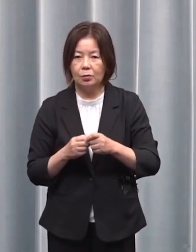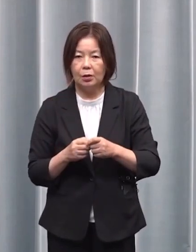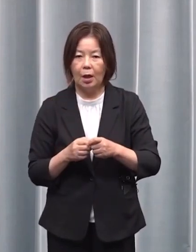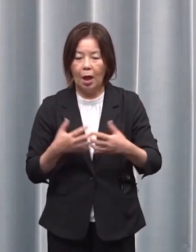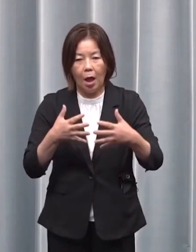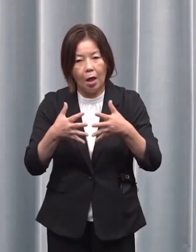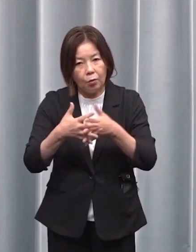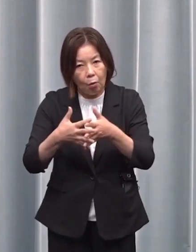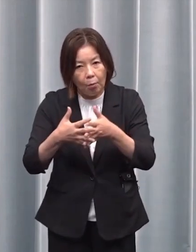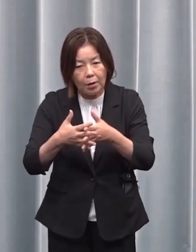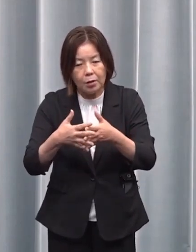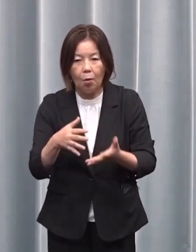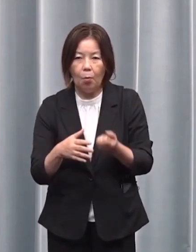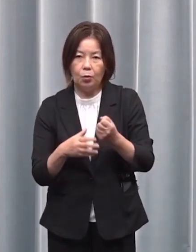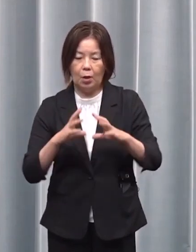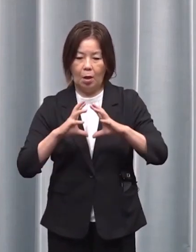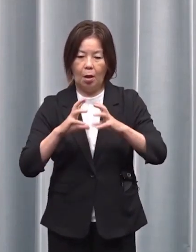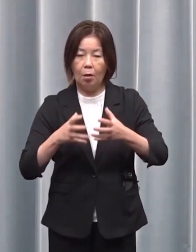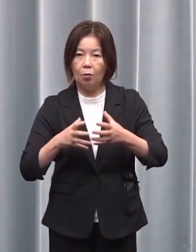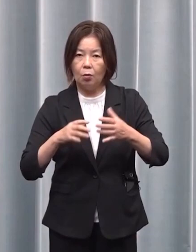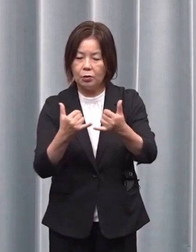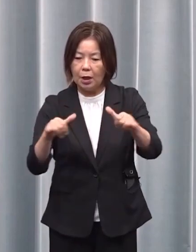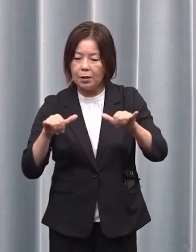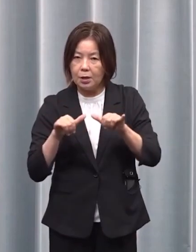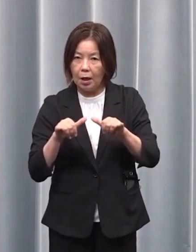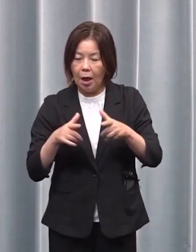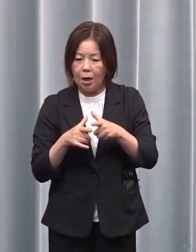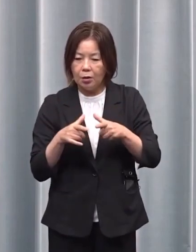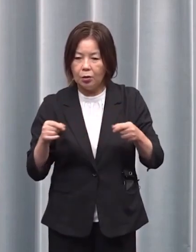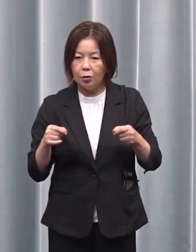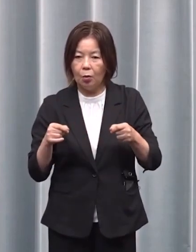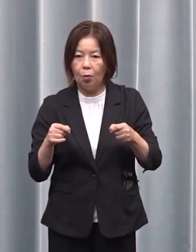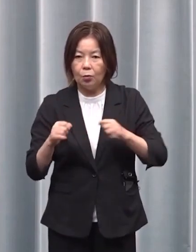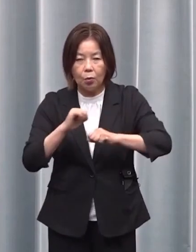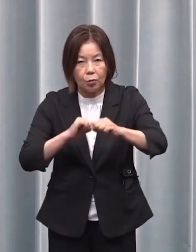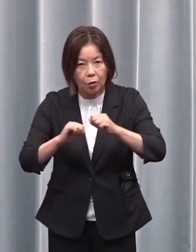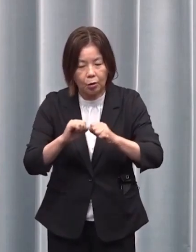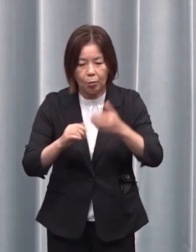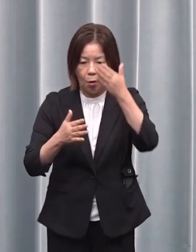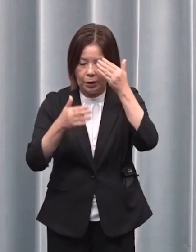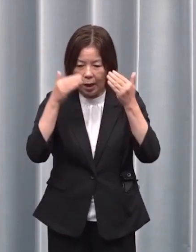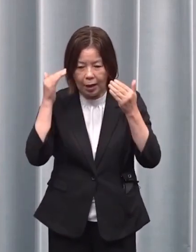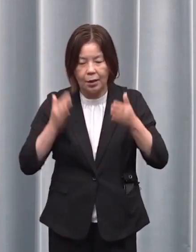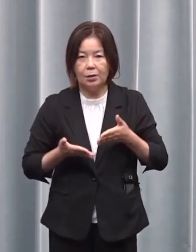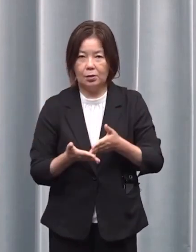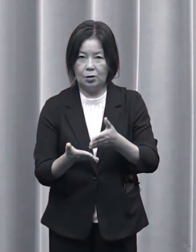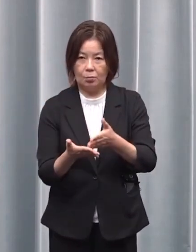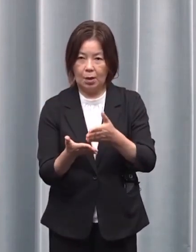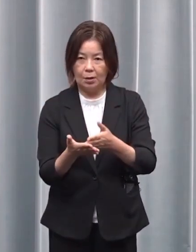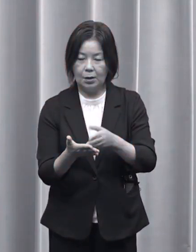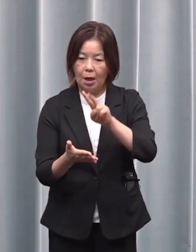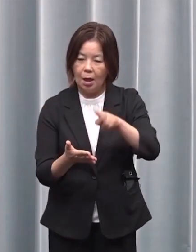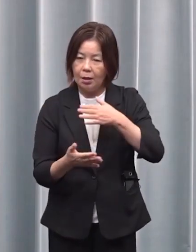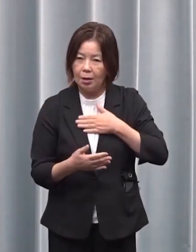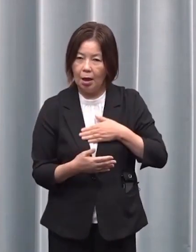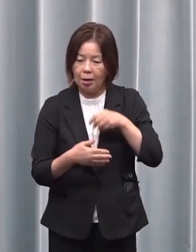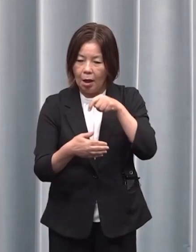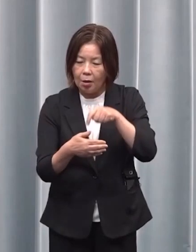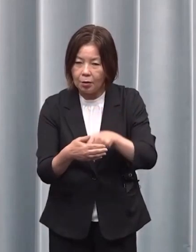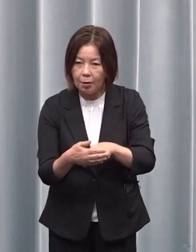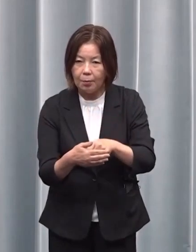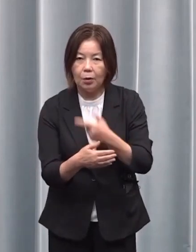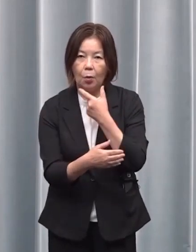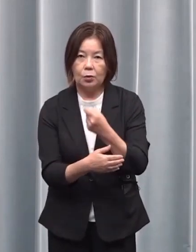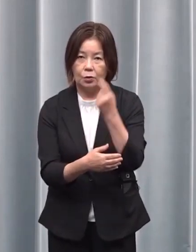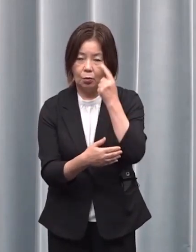国際社会に対して日本の取り組みを丁寧に説明し、適切な理解がさらに深まるよう努めていきます